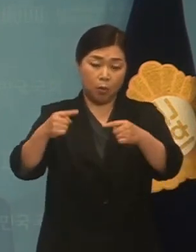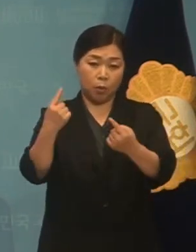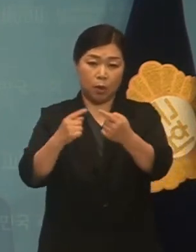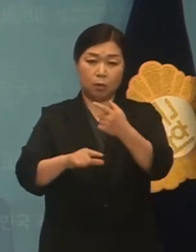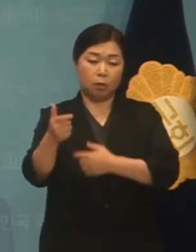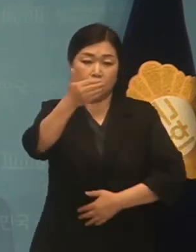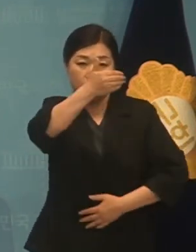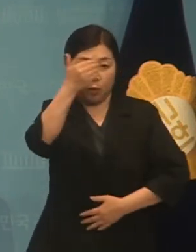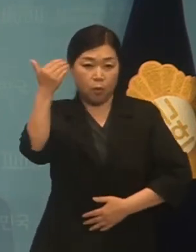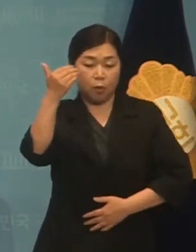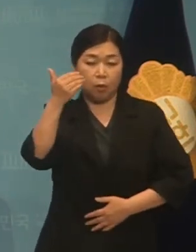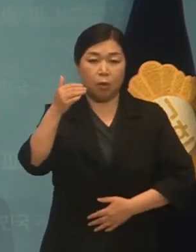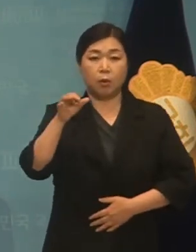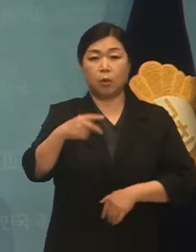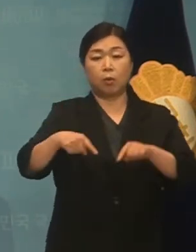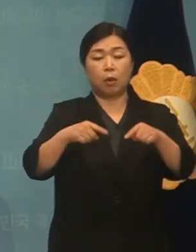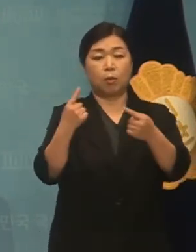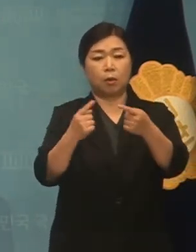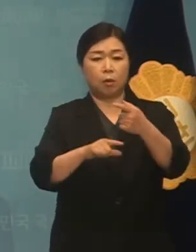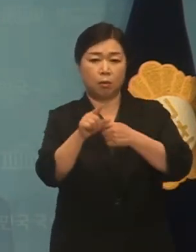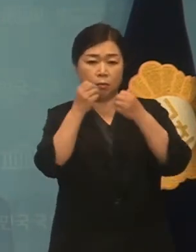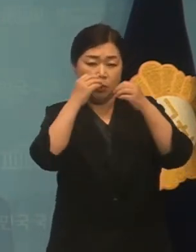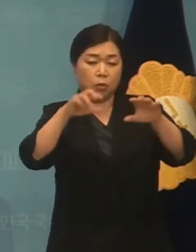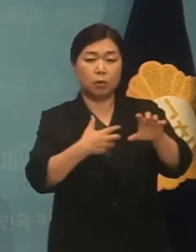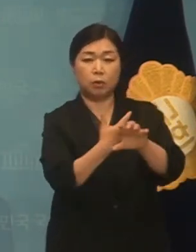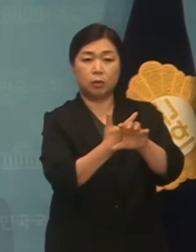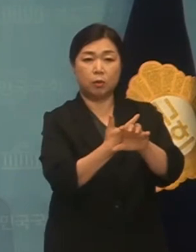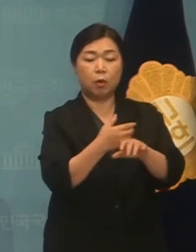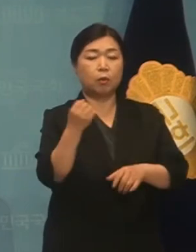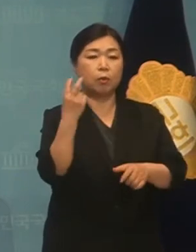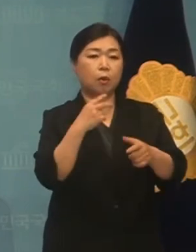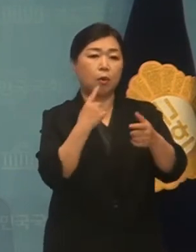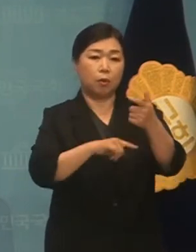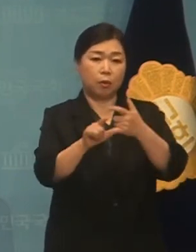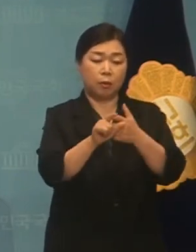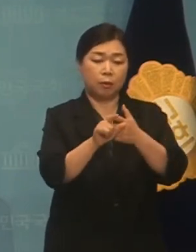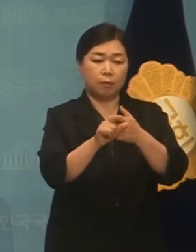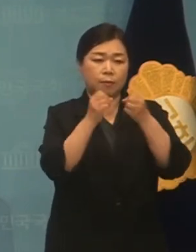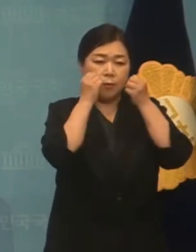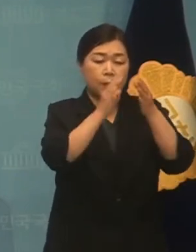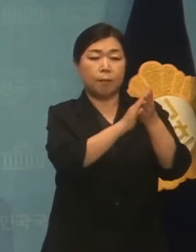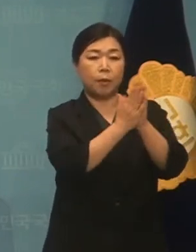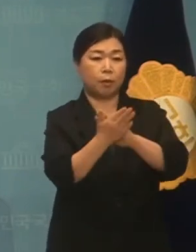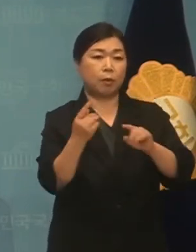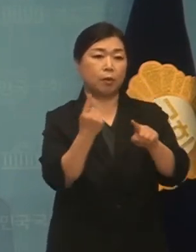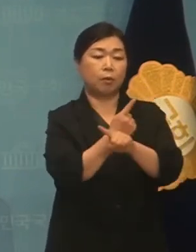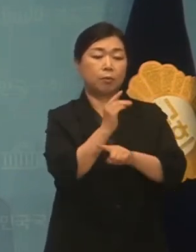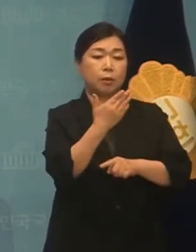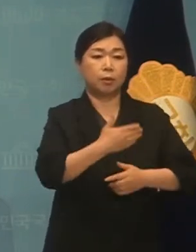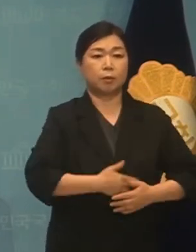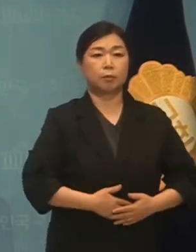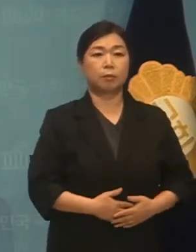젊고, 여당보다 더 혁신적이고, 여당보다 더 쇄신해야 합니다.